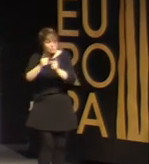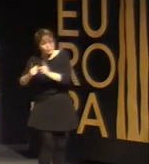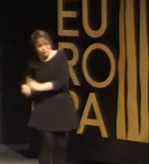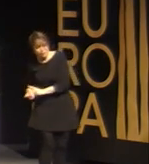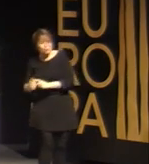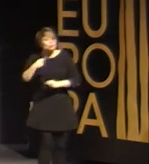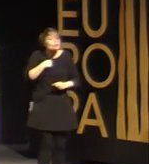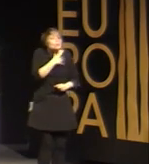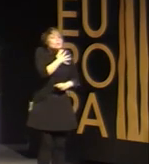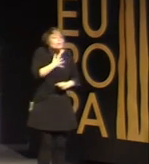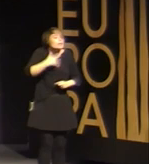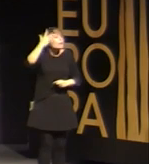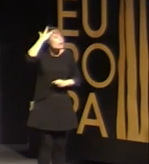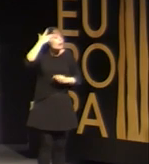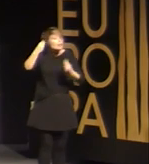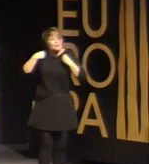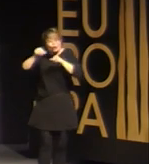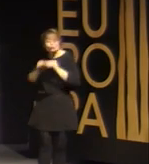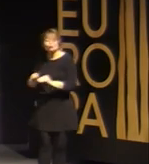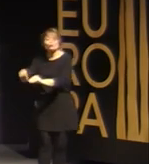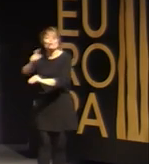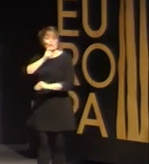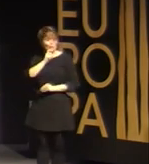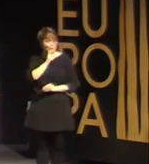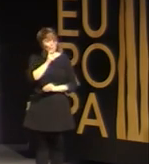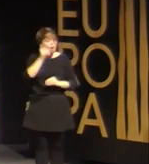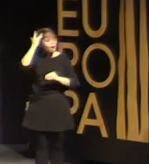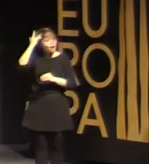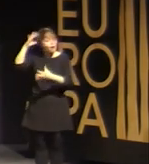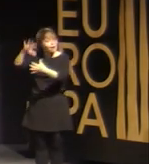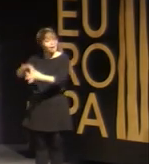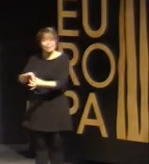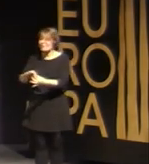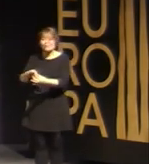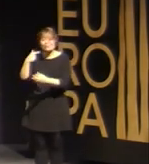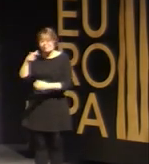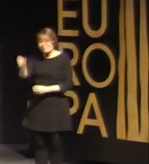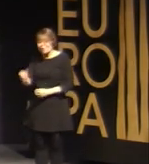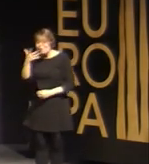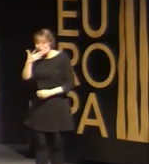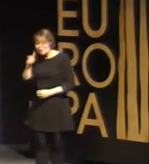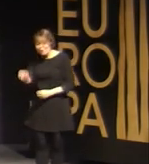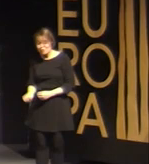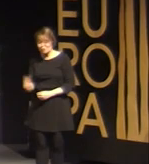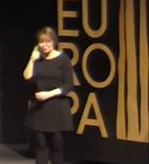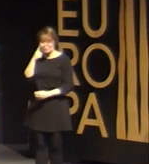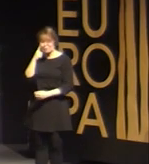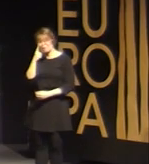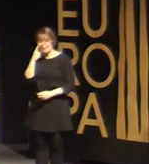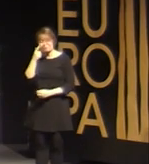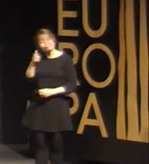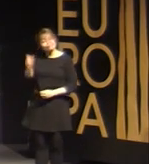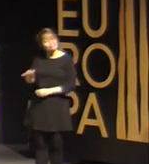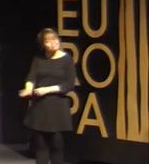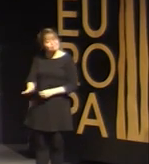todo yo proyecto sobre eso pero a día de hoy conocemos un poquito más a ese señor que tenemos plantado encima de la mesa